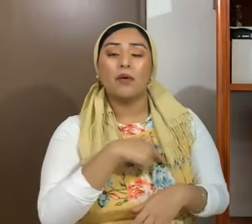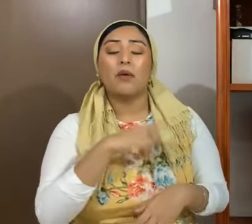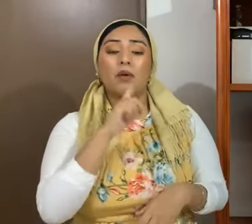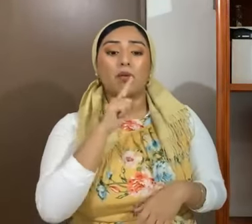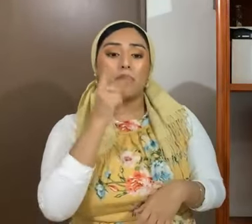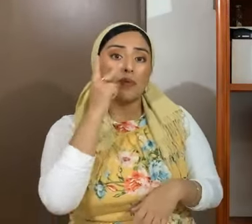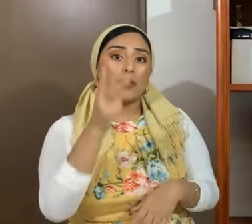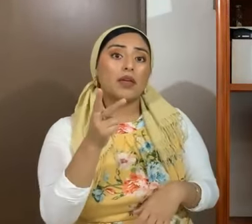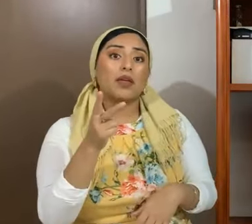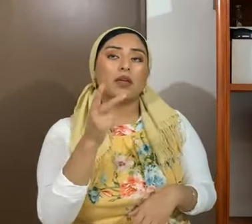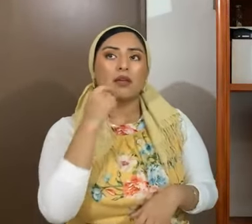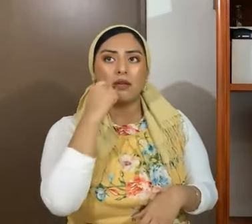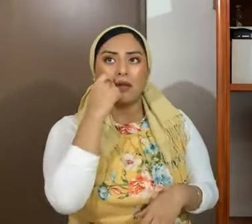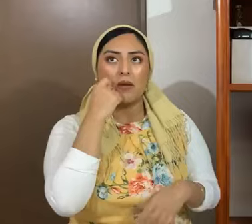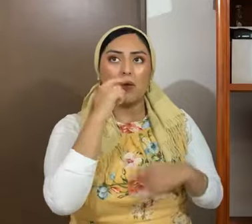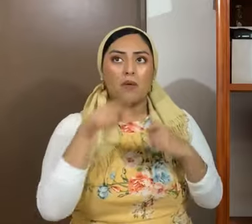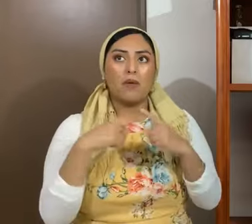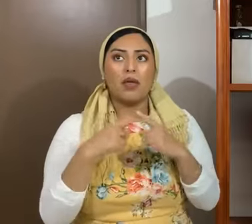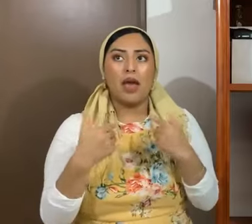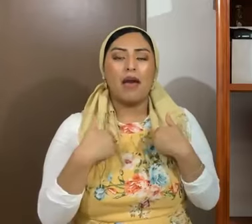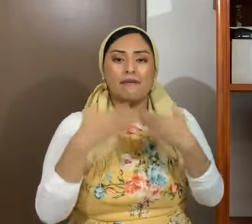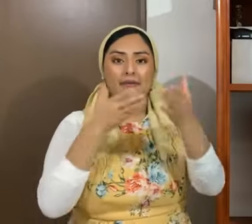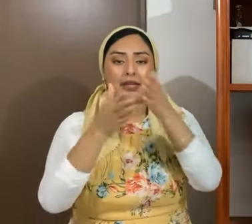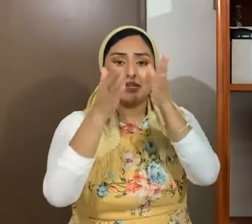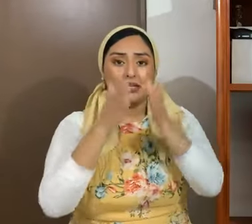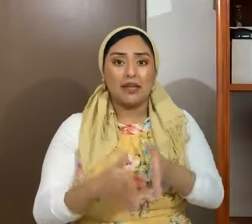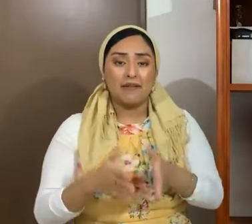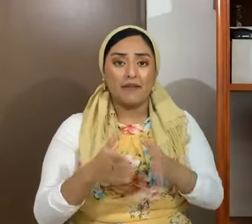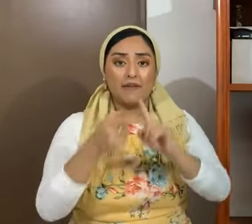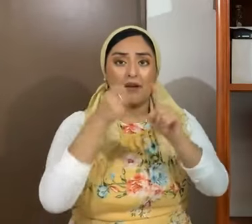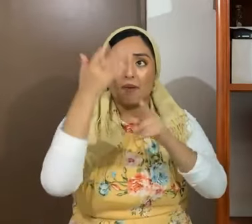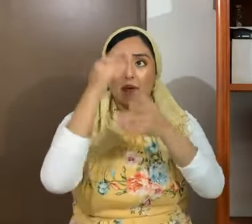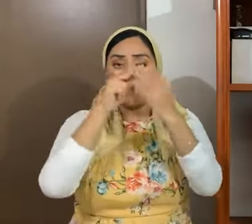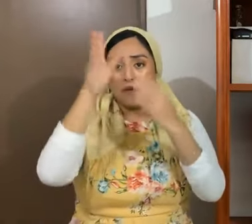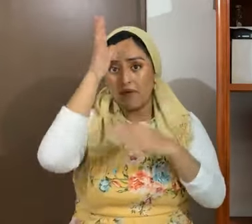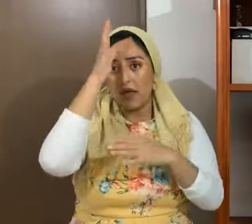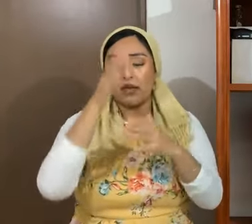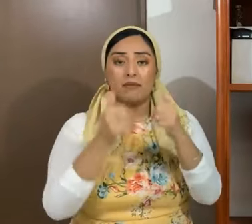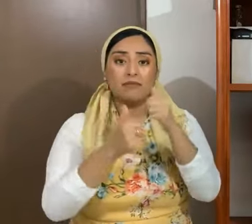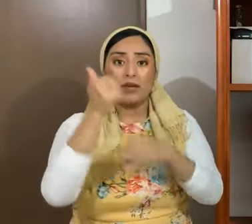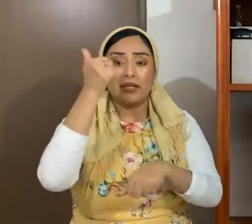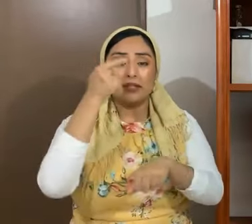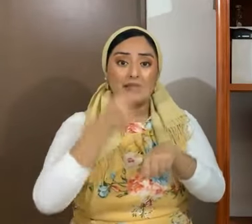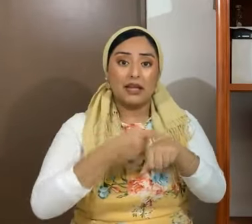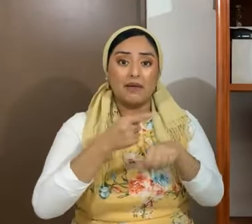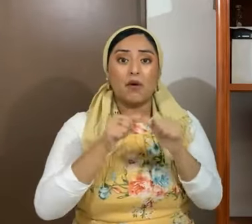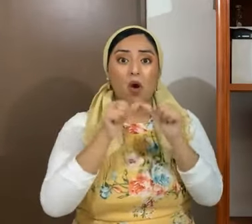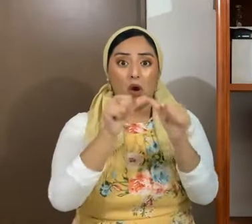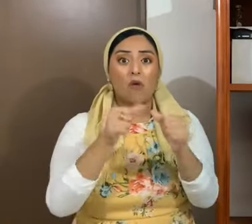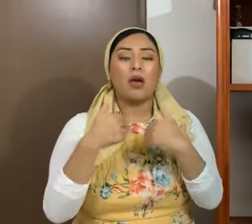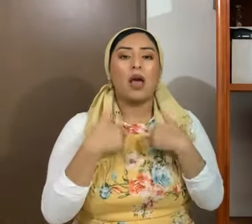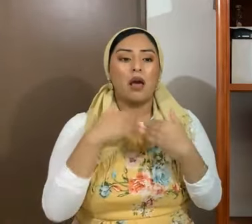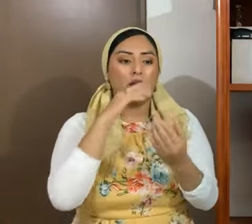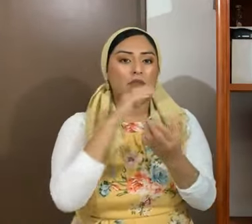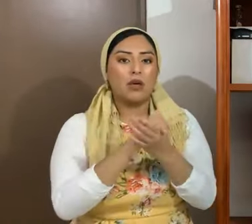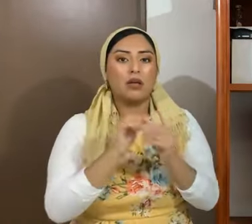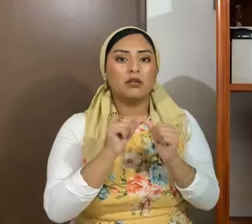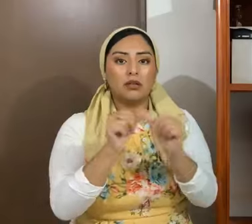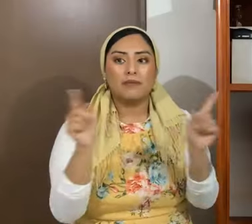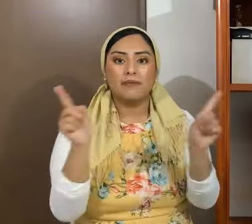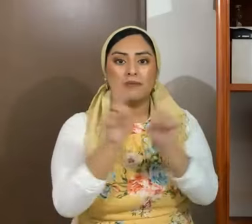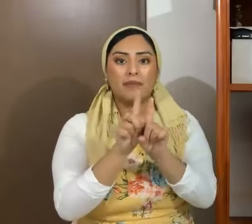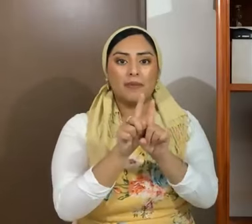que siempre, cuando hay un siervo del Eterno, generalmente siempre está su esposa junto a